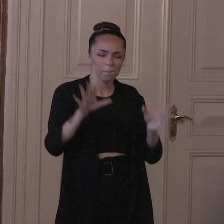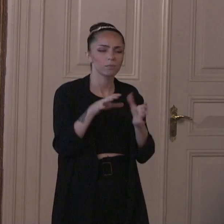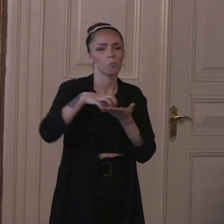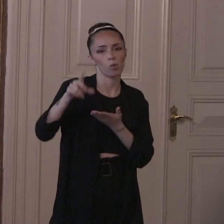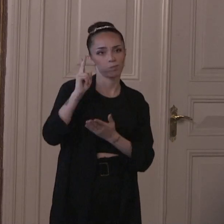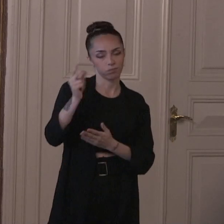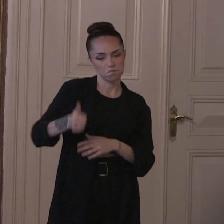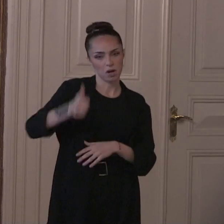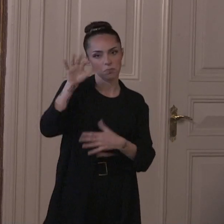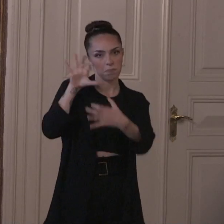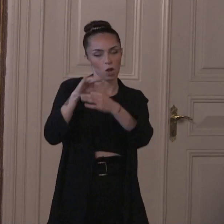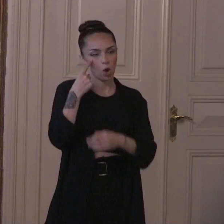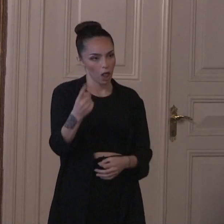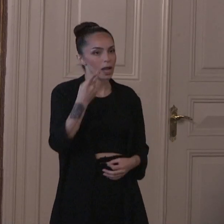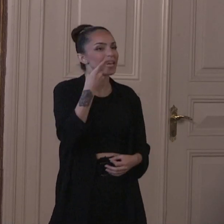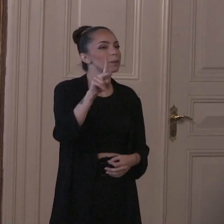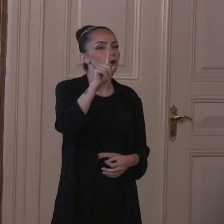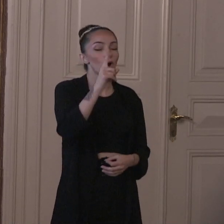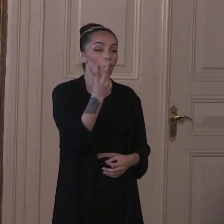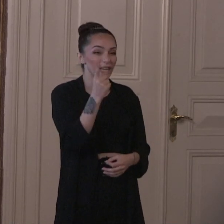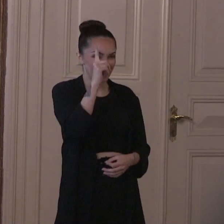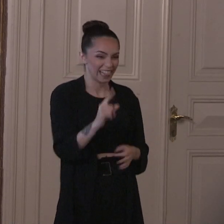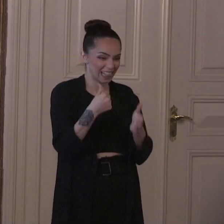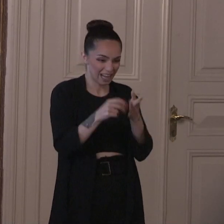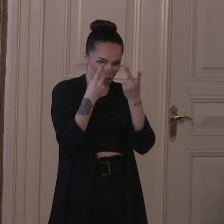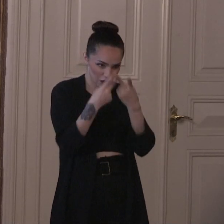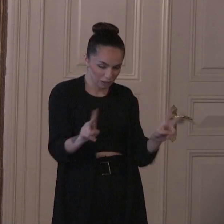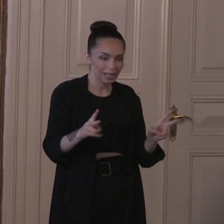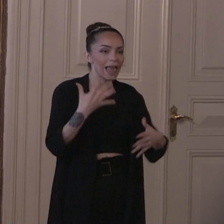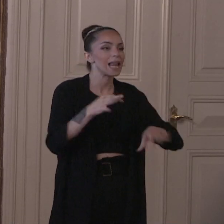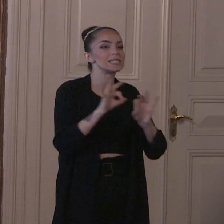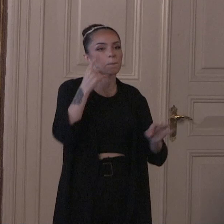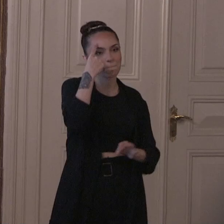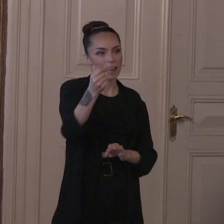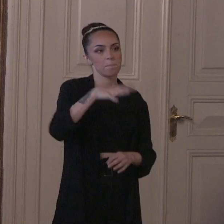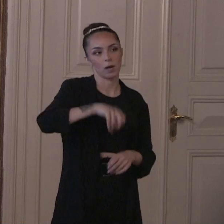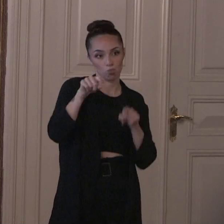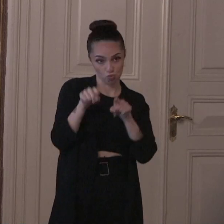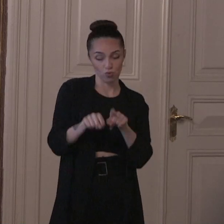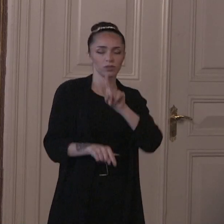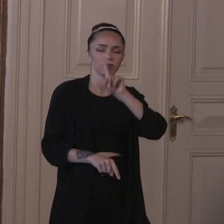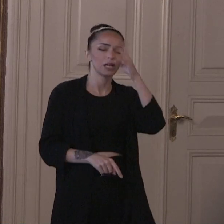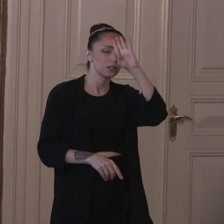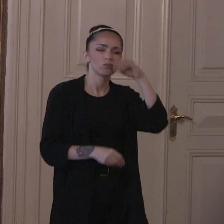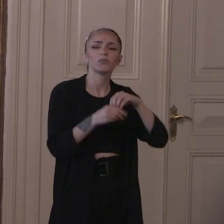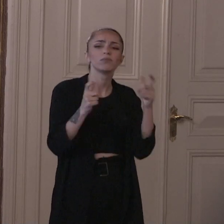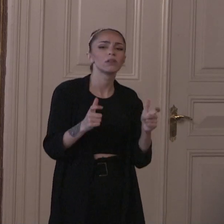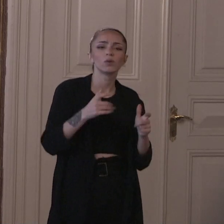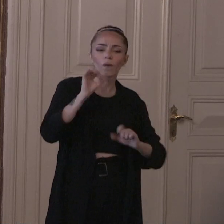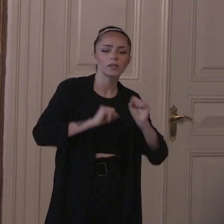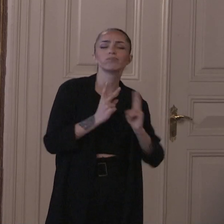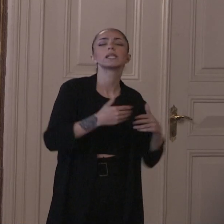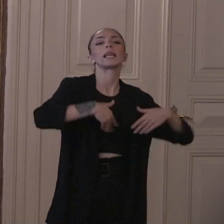olarak 2012 yılında açtığımız merkez, Kütüphane Engelsiz Bilgi Merkezi ile sadece İstanbul Üniversitesi'nin değil,